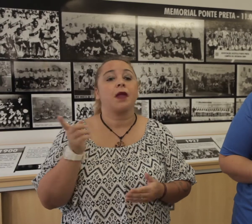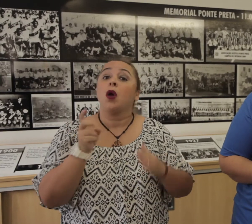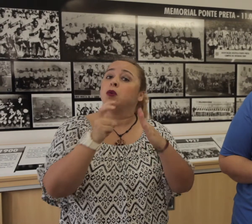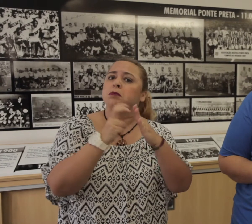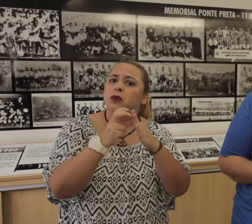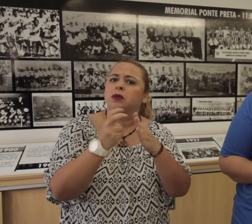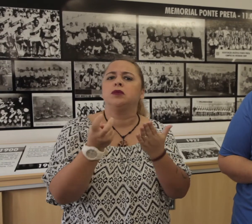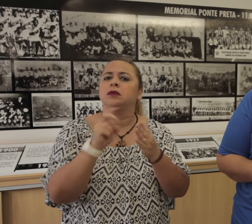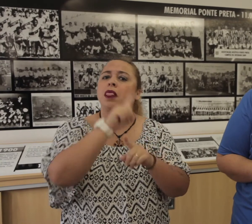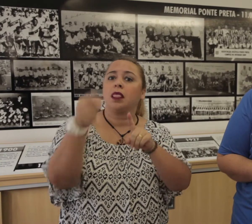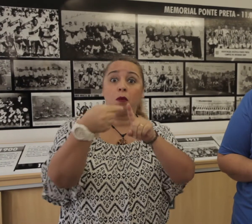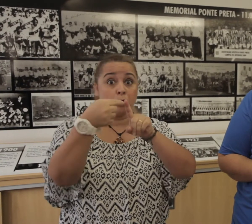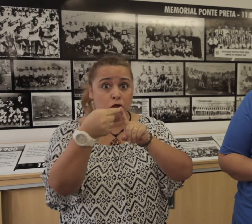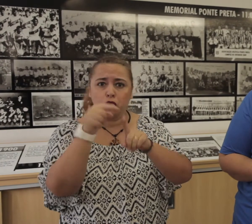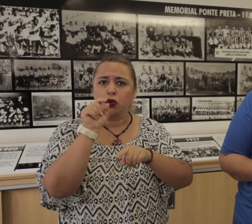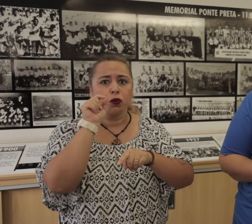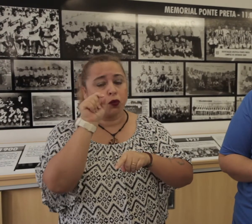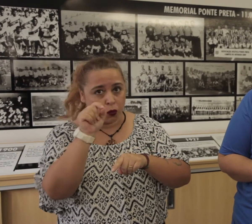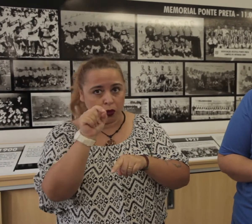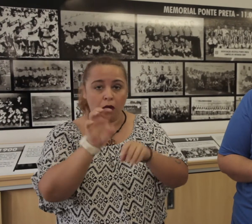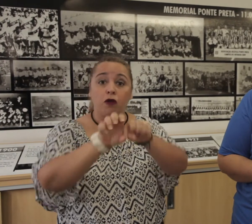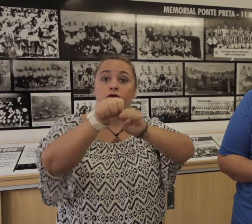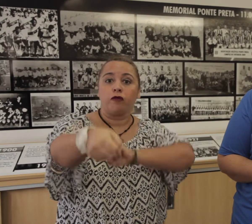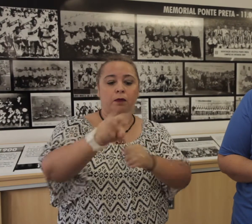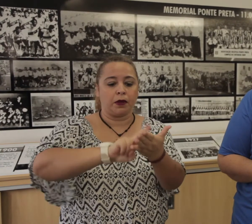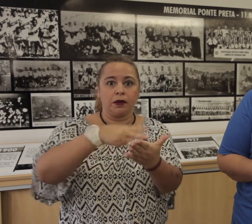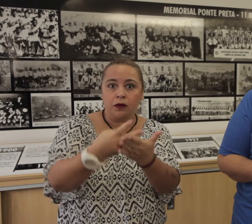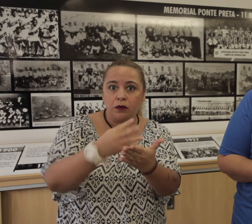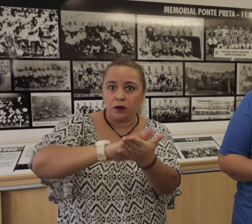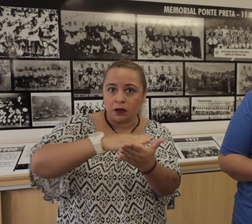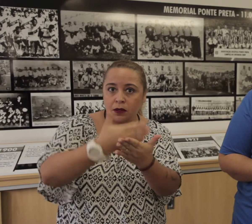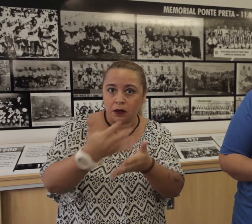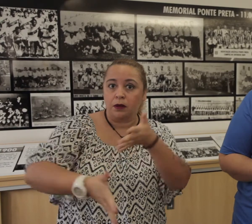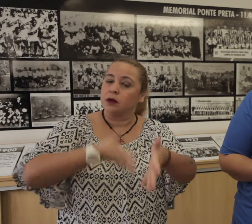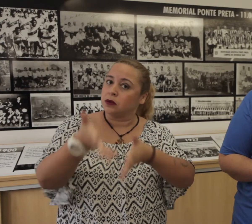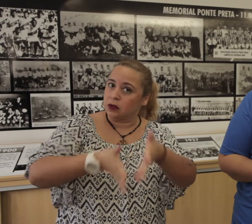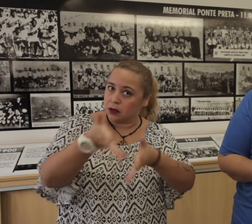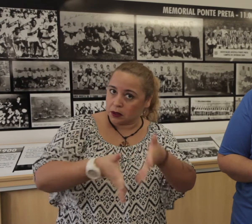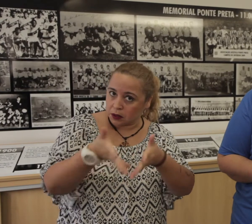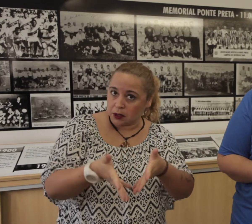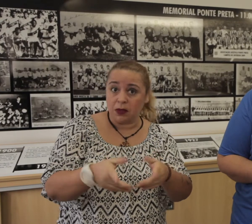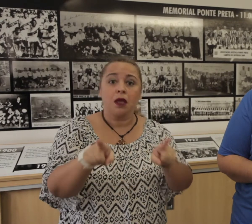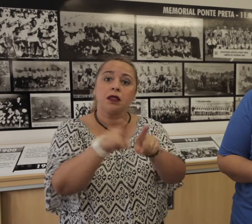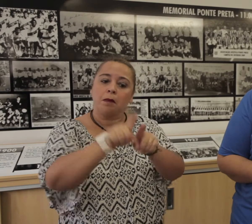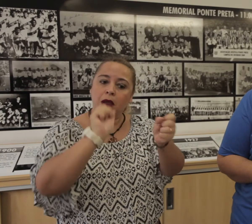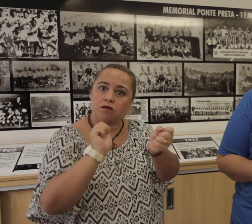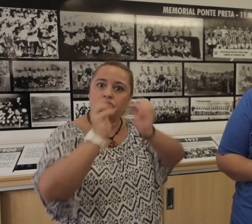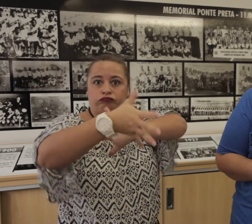fica aqui em Campinas. O Espaço Cultura Suda, ele tem o objetivo do quê? De formação de tradutores e intérpretes de